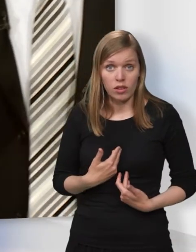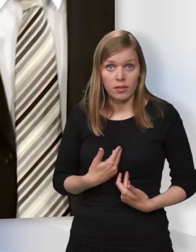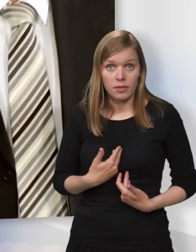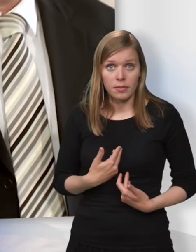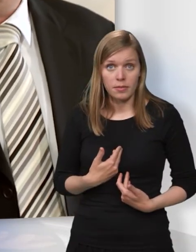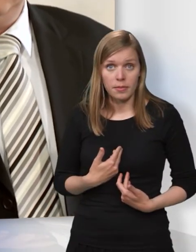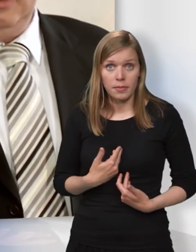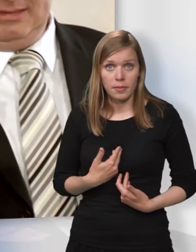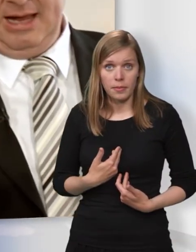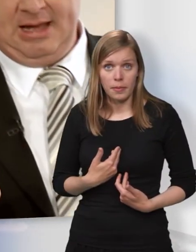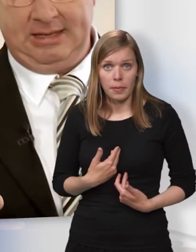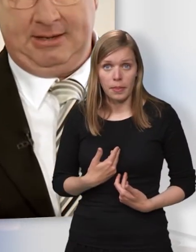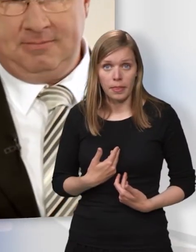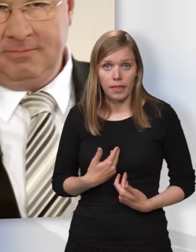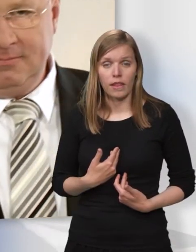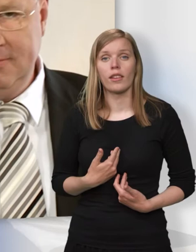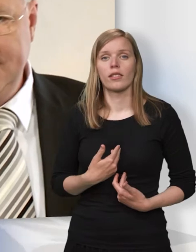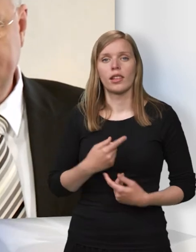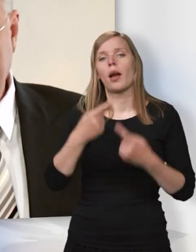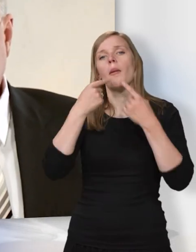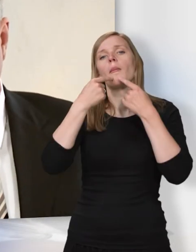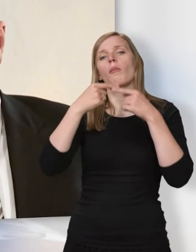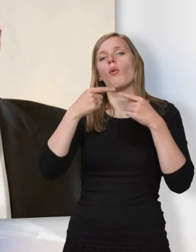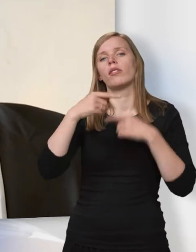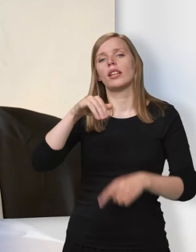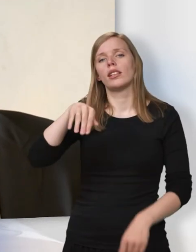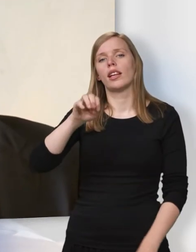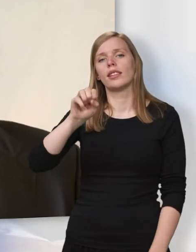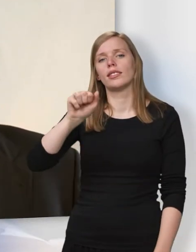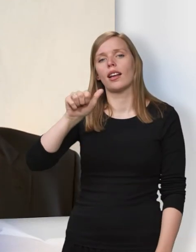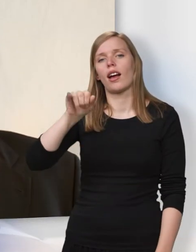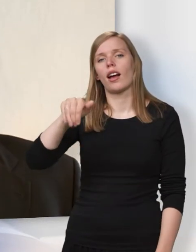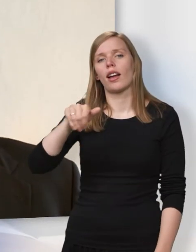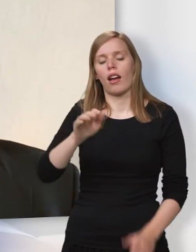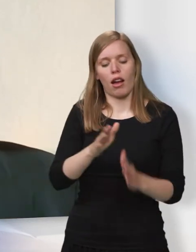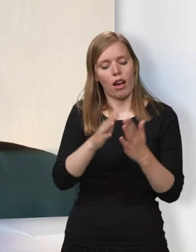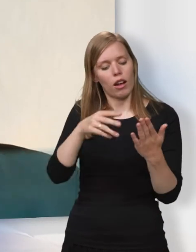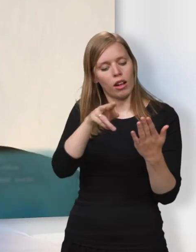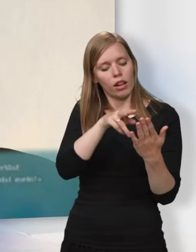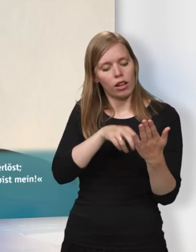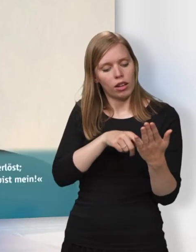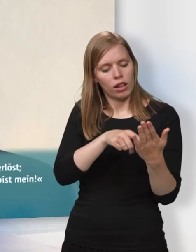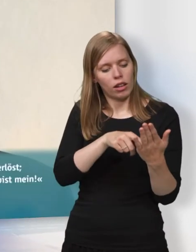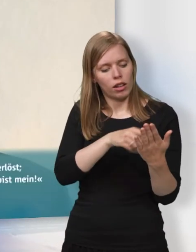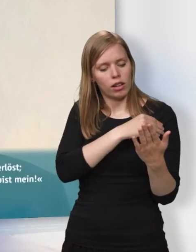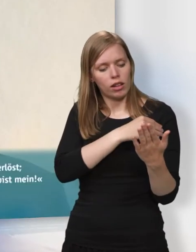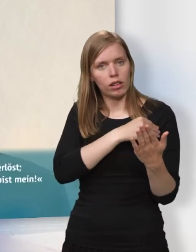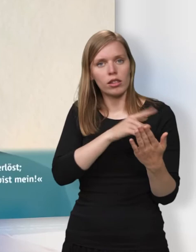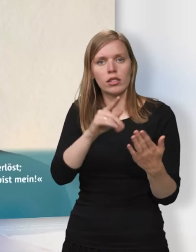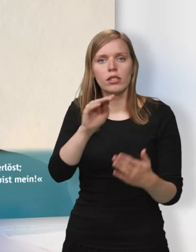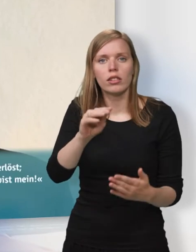Und dann lasse ich den Propheten Jesaja reden. Und dann sagt dieser Prophet zu mir persönlich: Heiko,